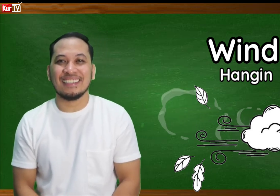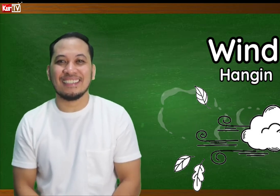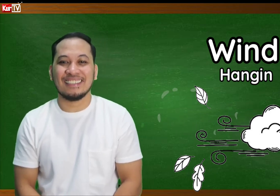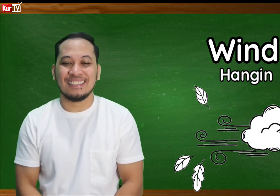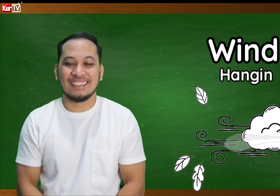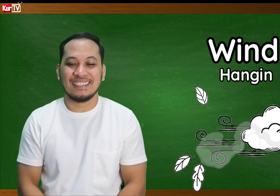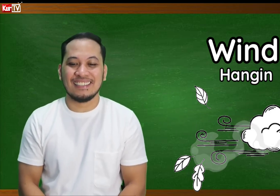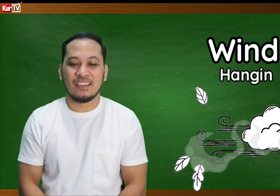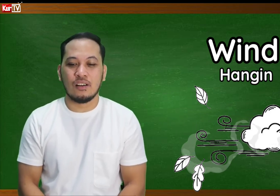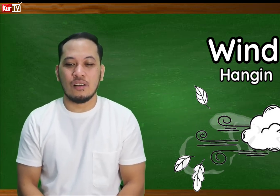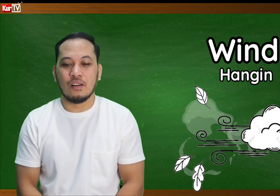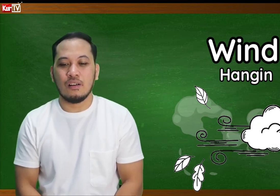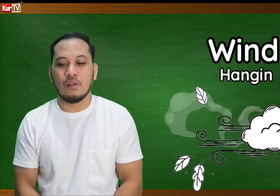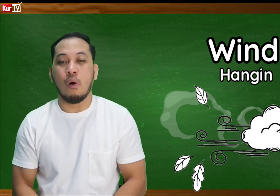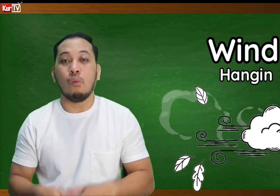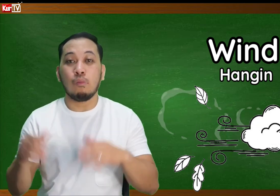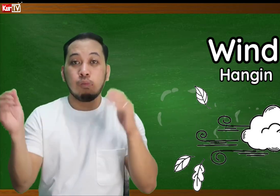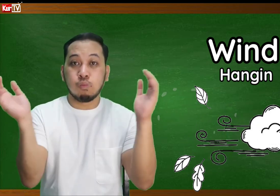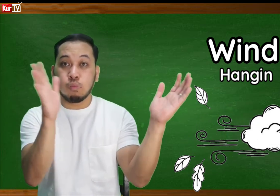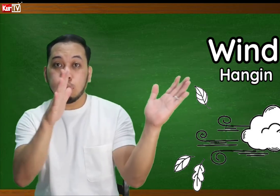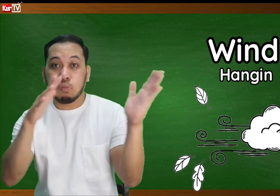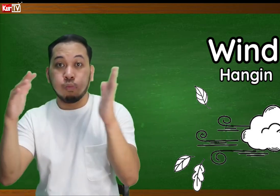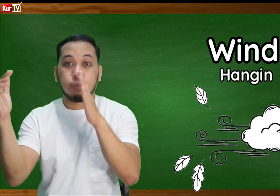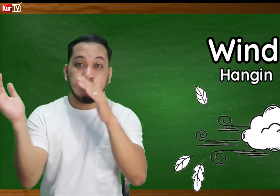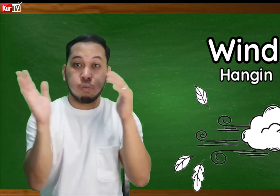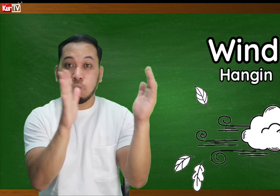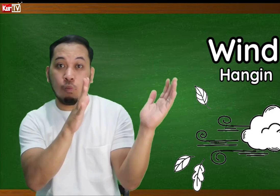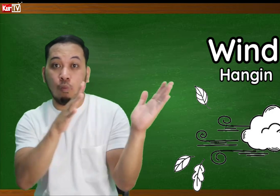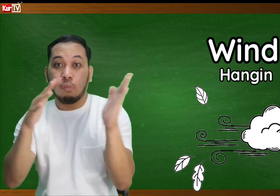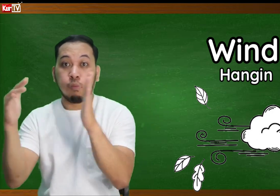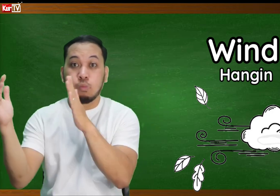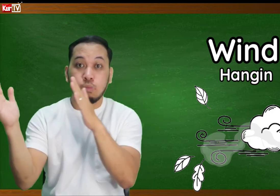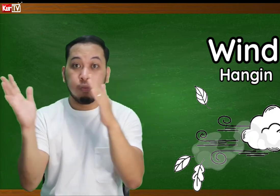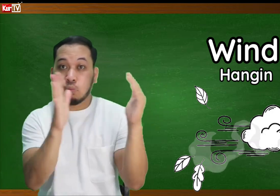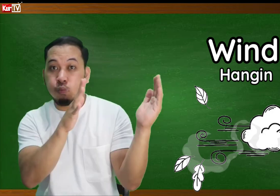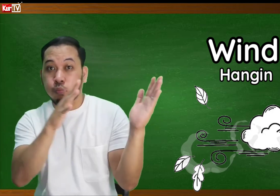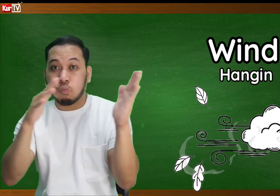Wind.